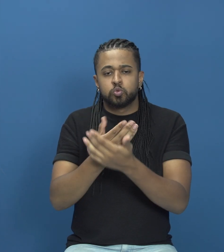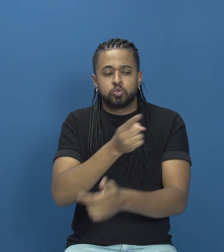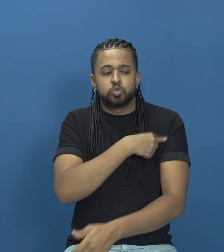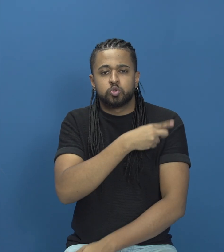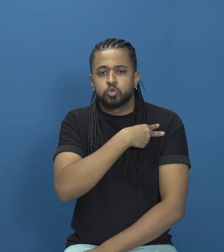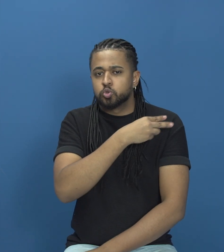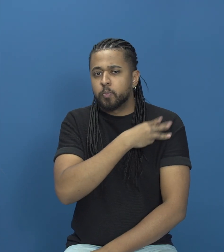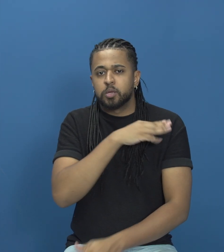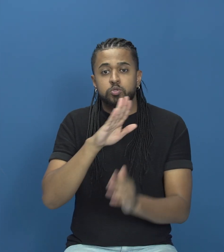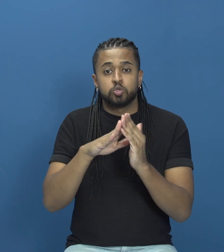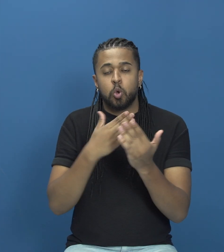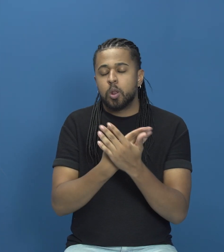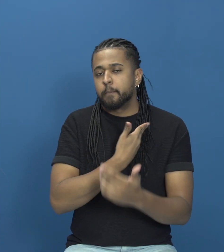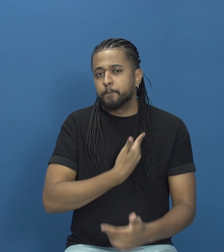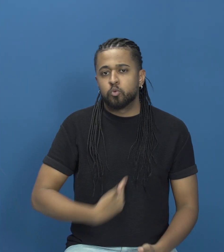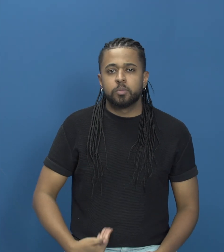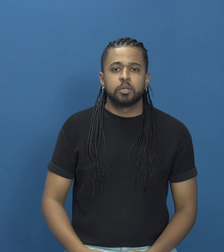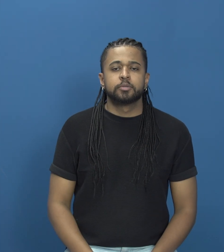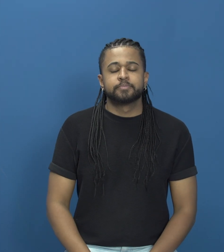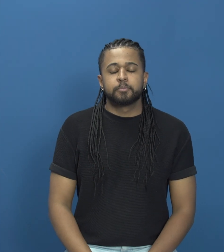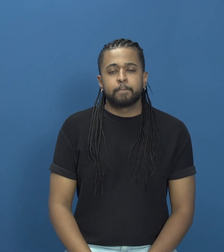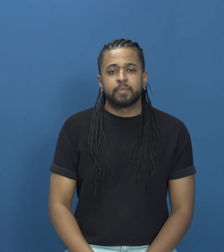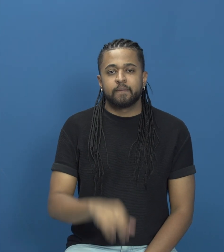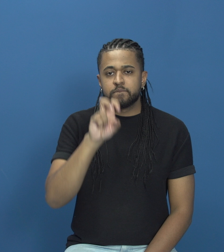ensino médio em escola pública.